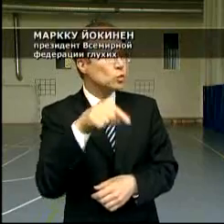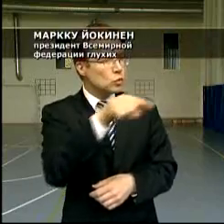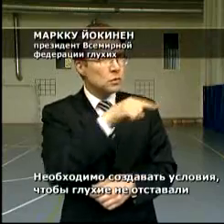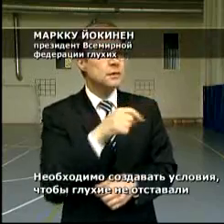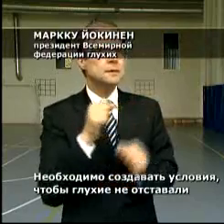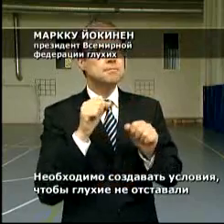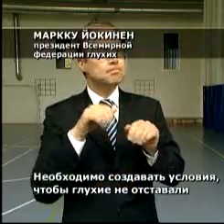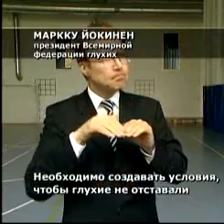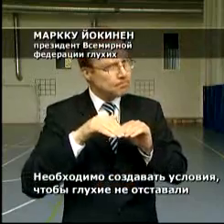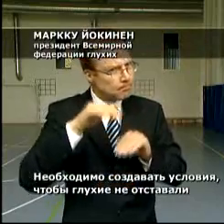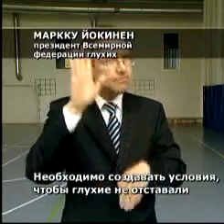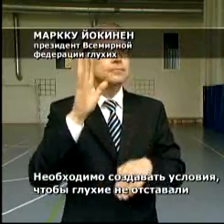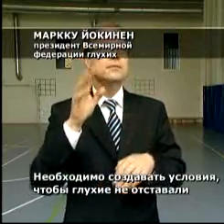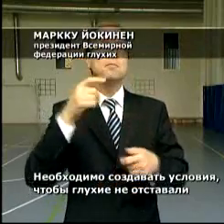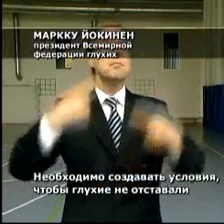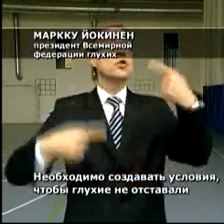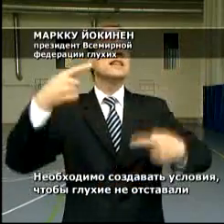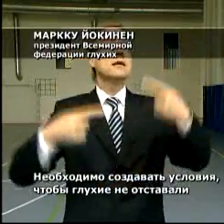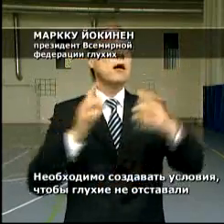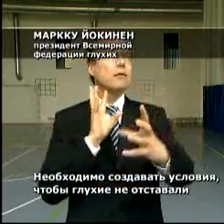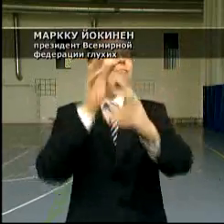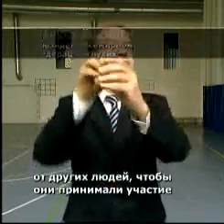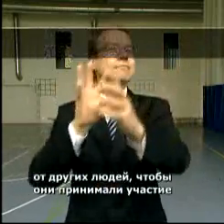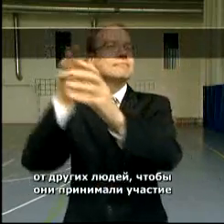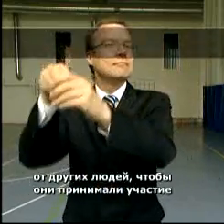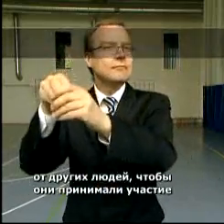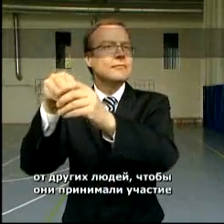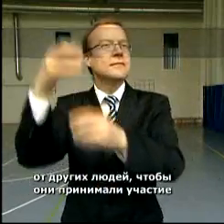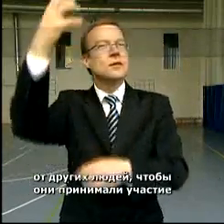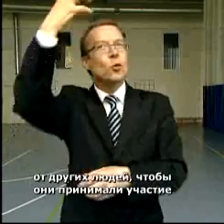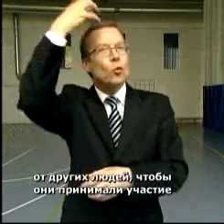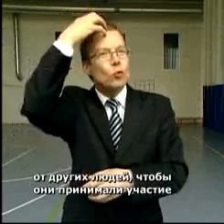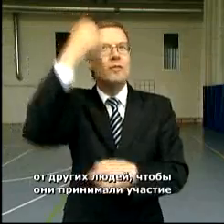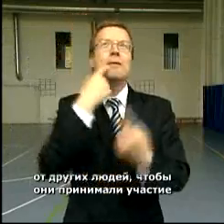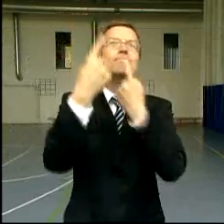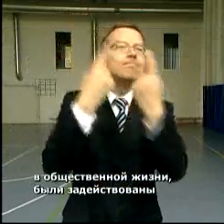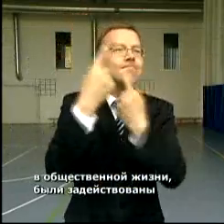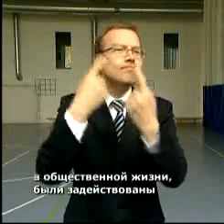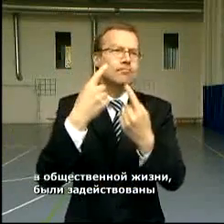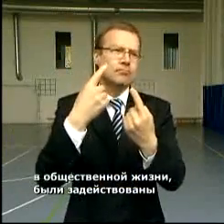see, et ka kurdid ei jääks maha teistest inimestest, et nad võtaksid osa ühiskondlikust elust, et nad räägiksid kaasa